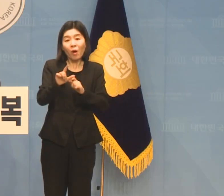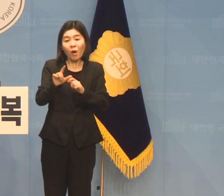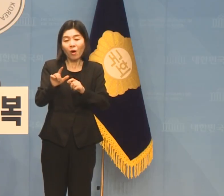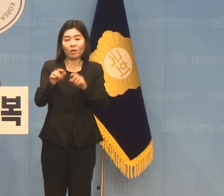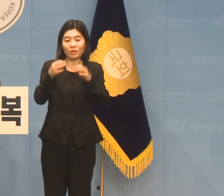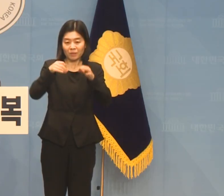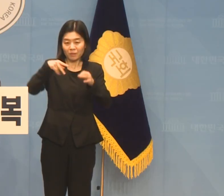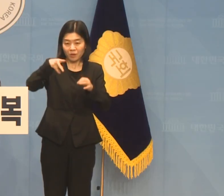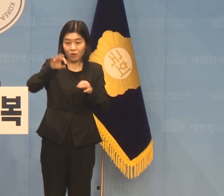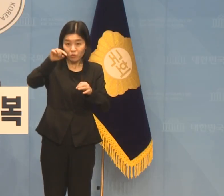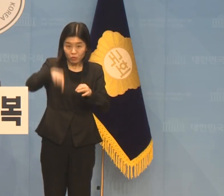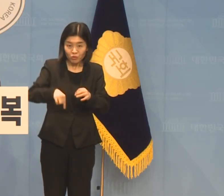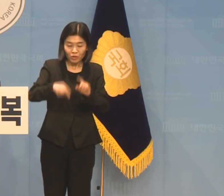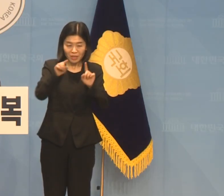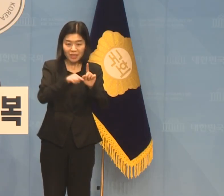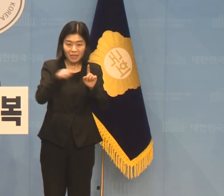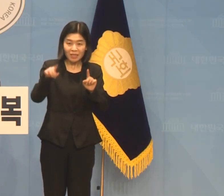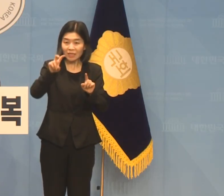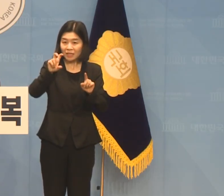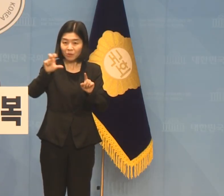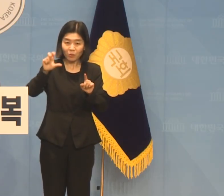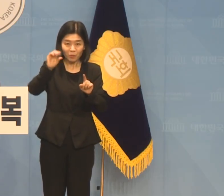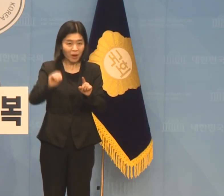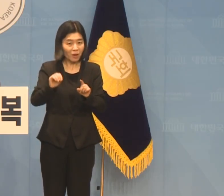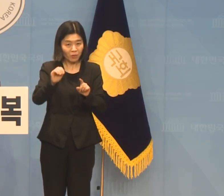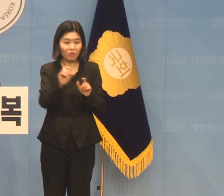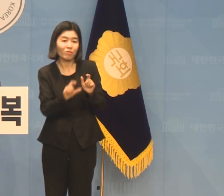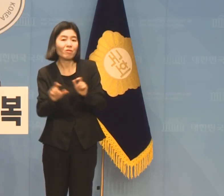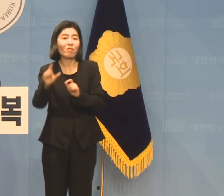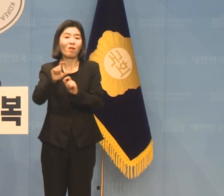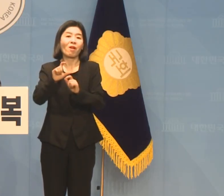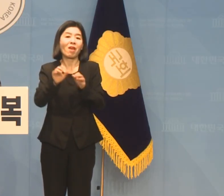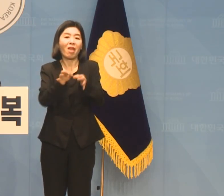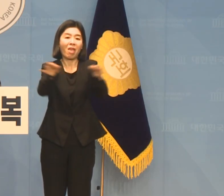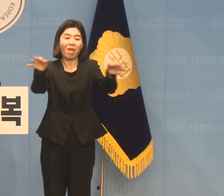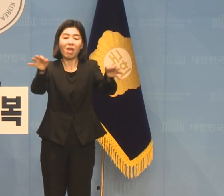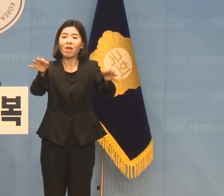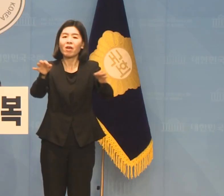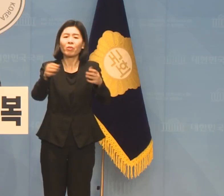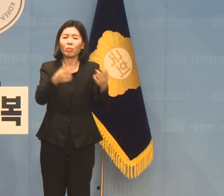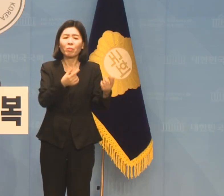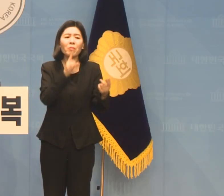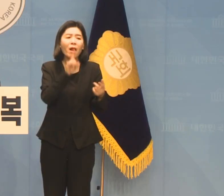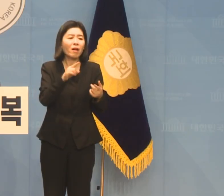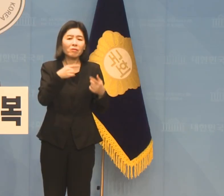원을 추경으로 긴급 편성에 지급하자며 전 국민 민생지원금을 이야기합니다.